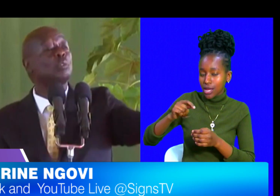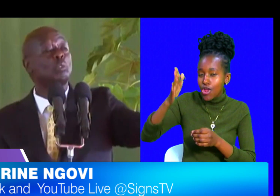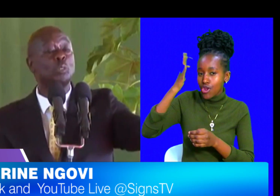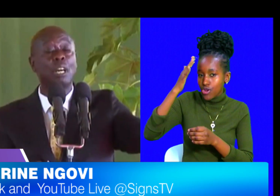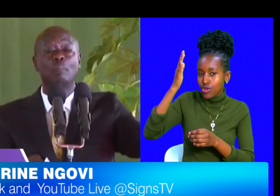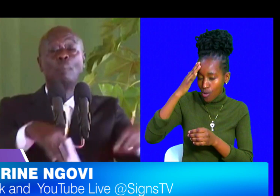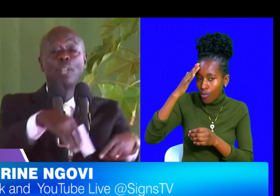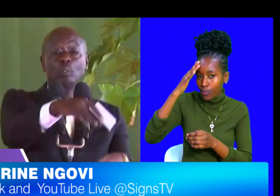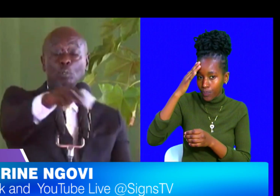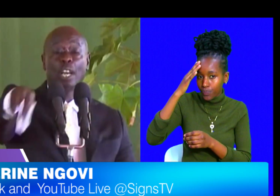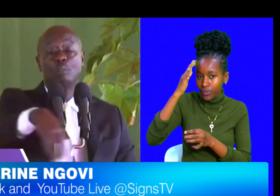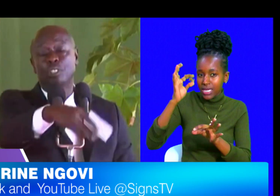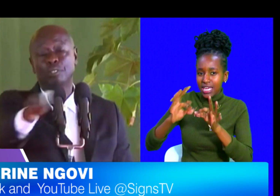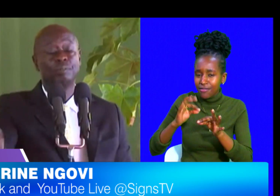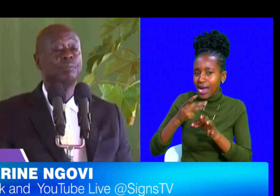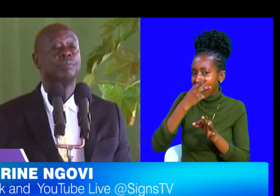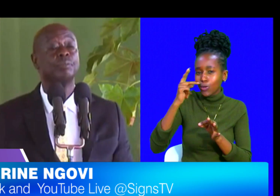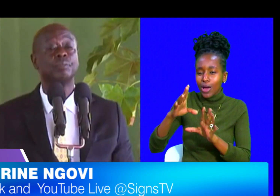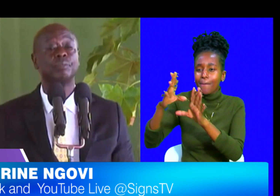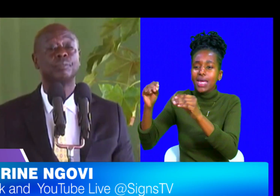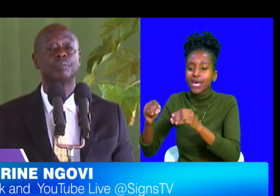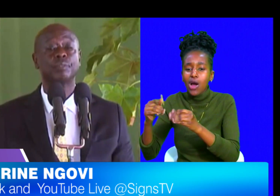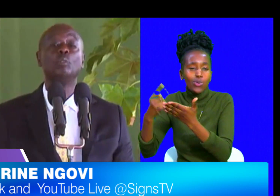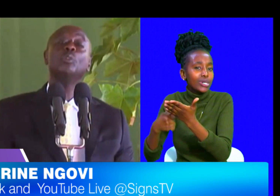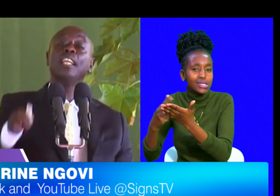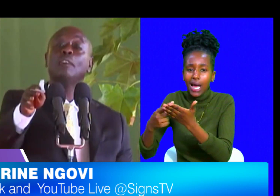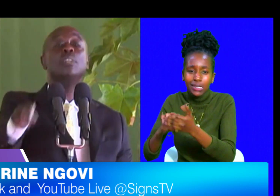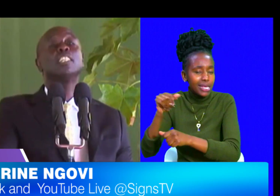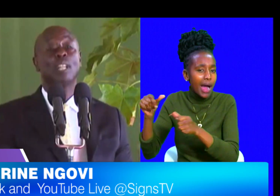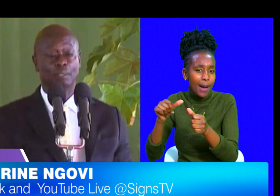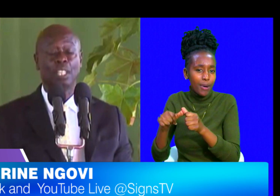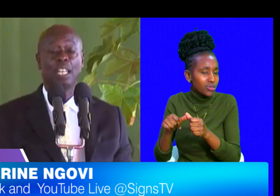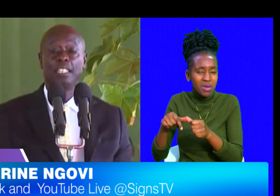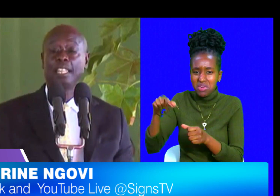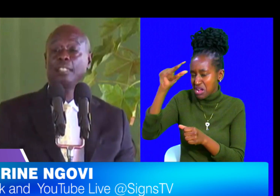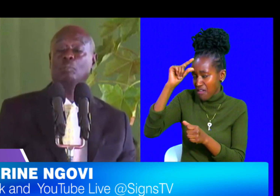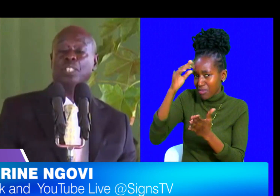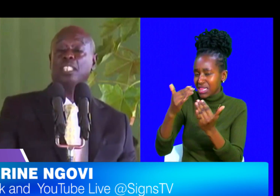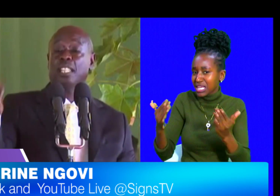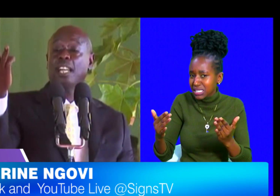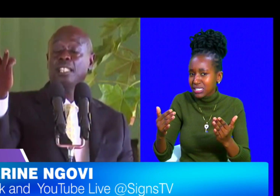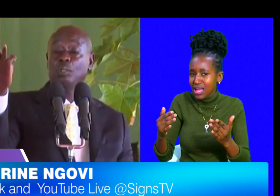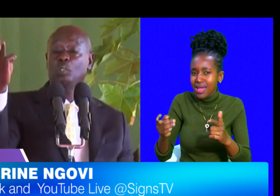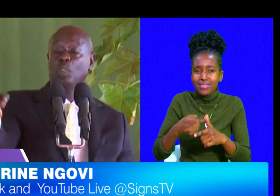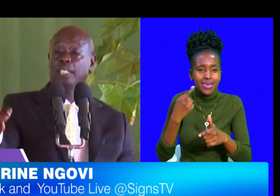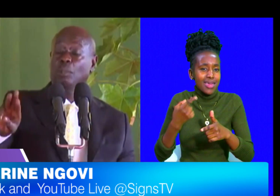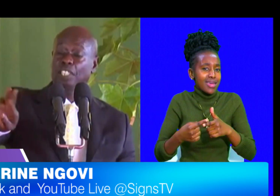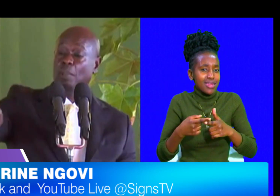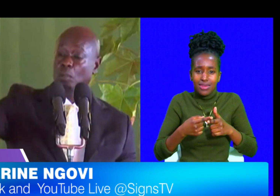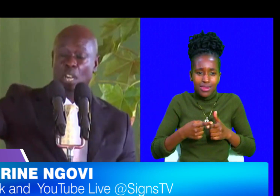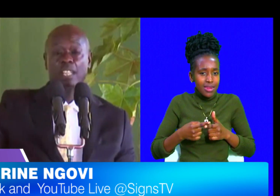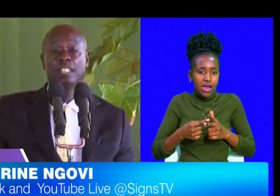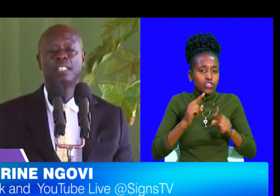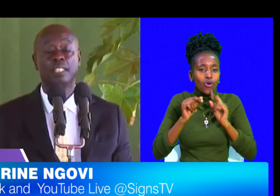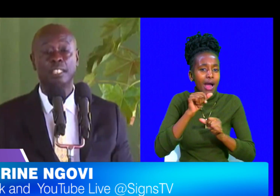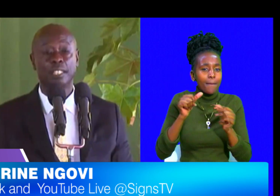kwenda kuzungumza mambo ya kuzunguka ramu. Huyu Raila hakuna kitu anatafuta, alitaka tumpatie serikali nusu mkate, tukasema